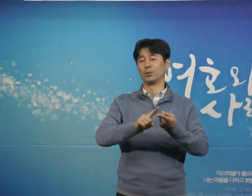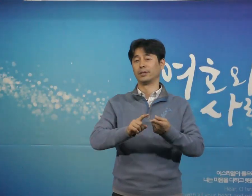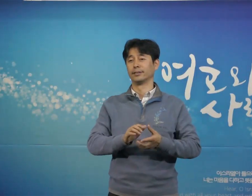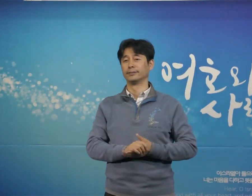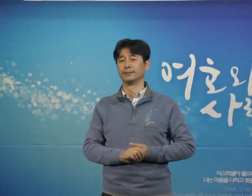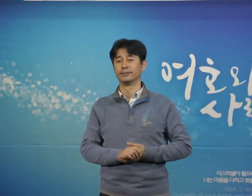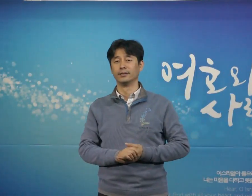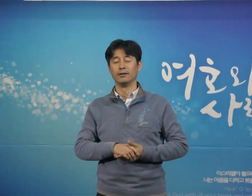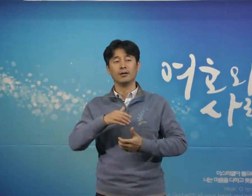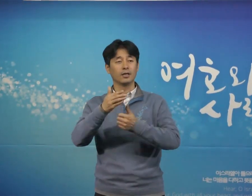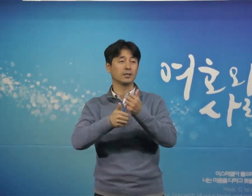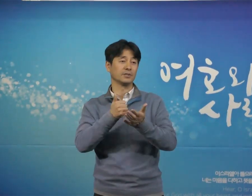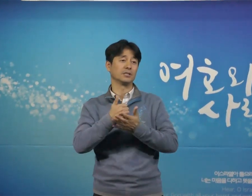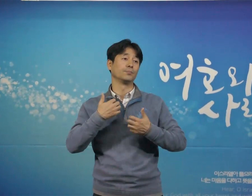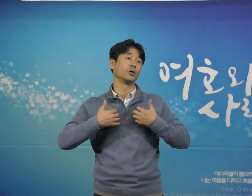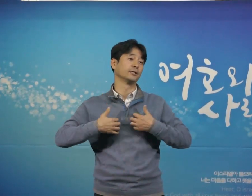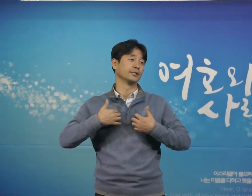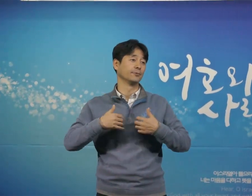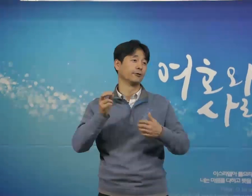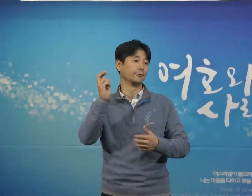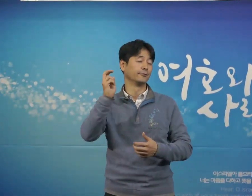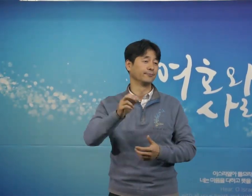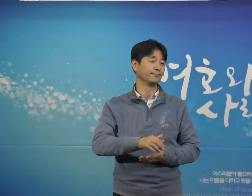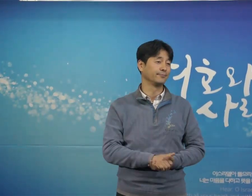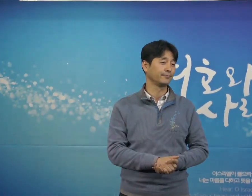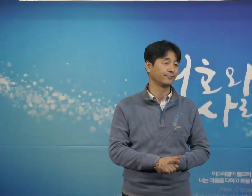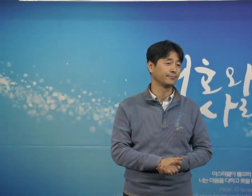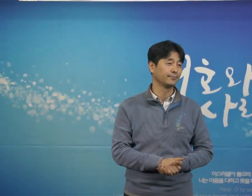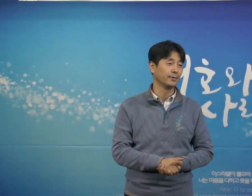부족한 모습 그대로 하나님께서 기뻐하실 것입니다.